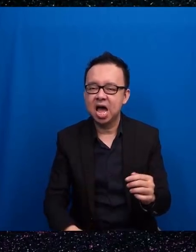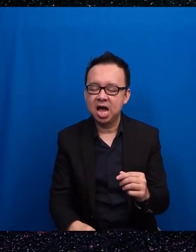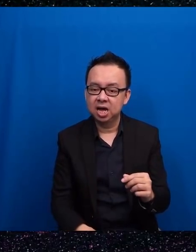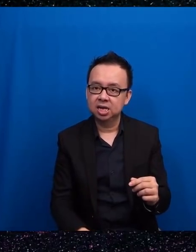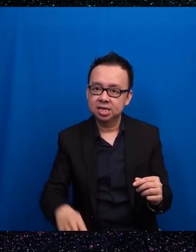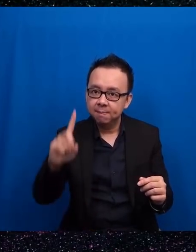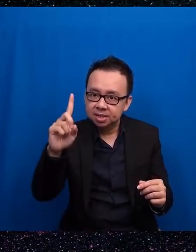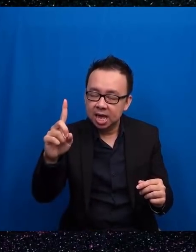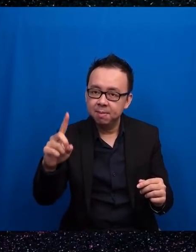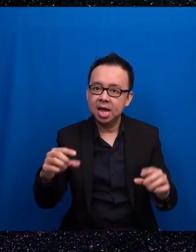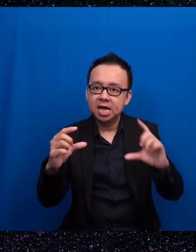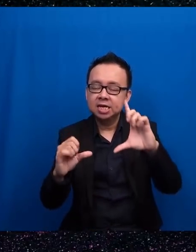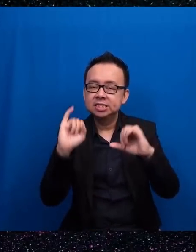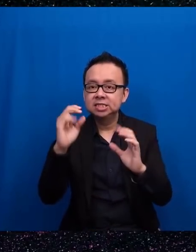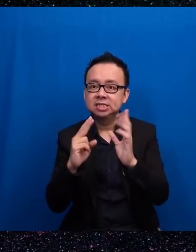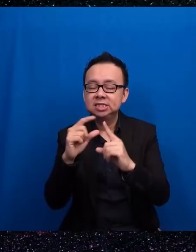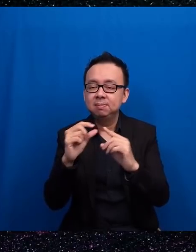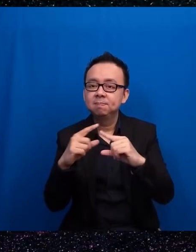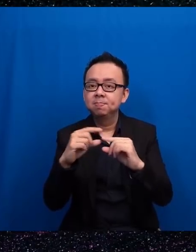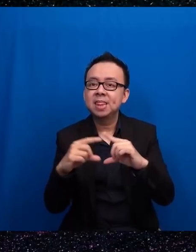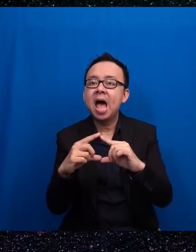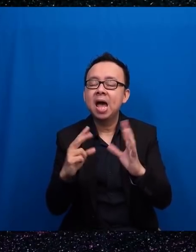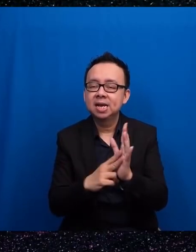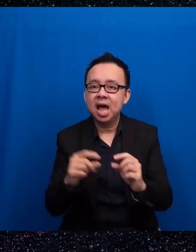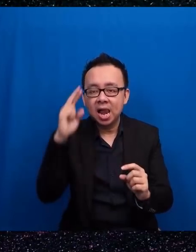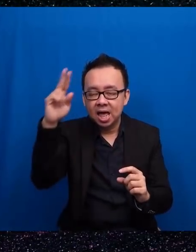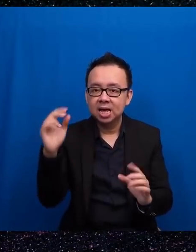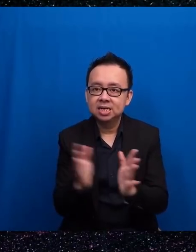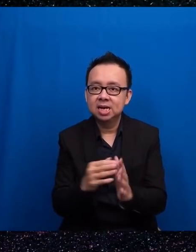Allah. Dan kita hanyalah pengelola.